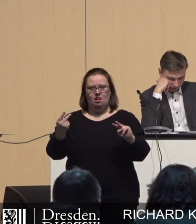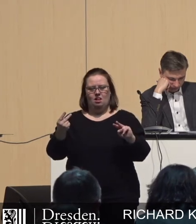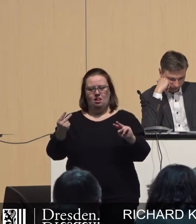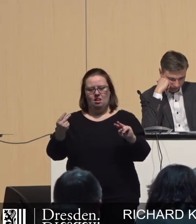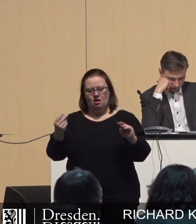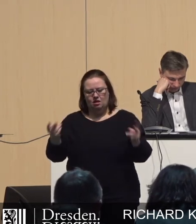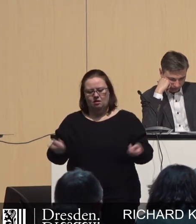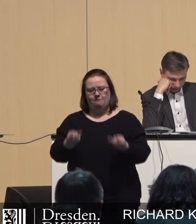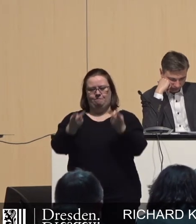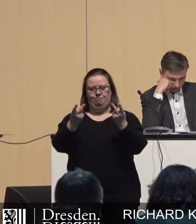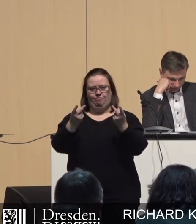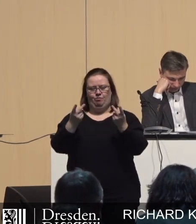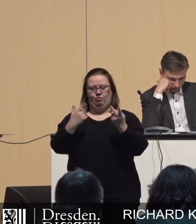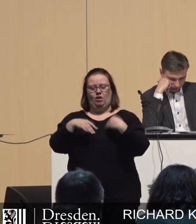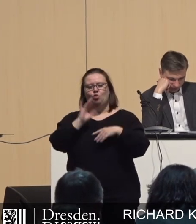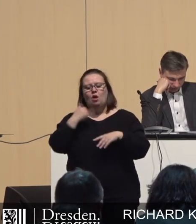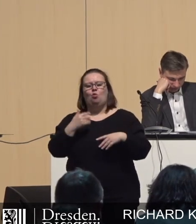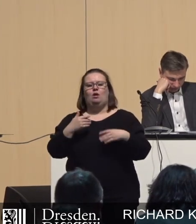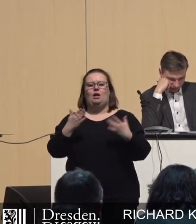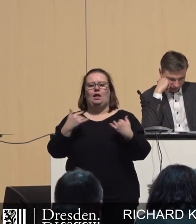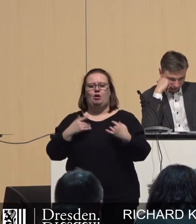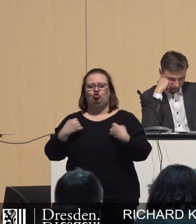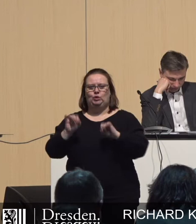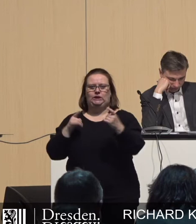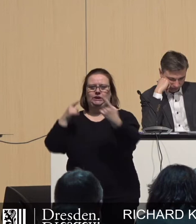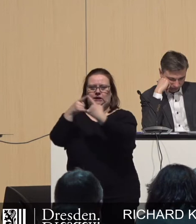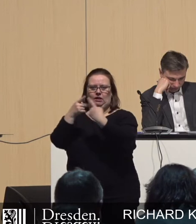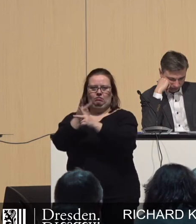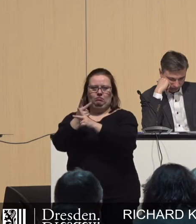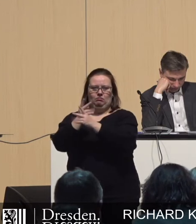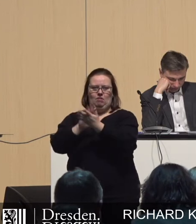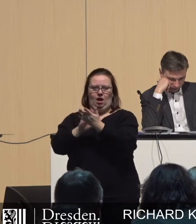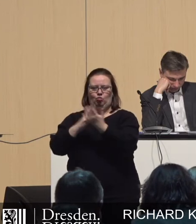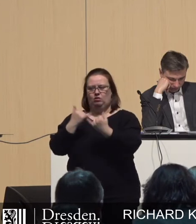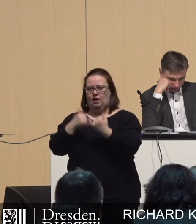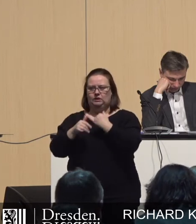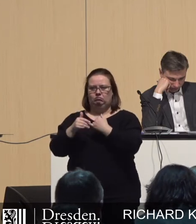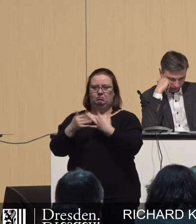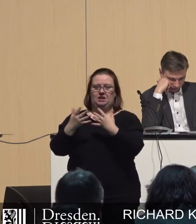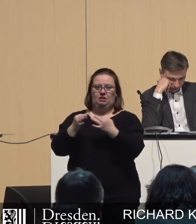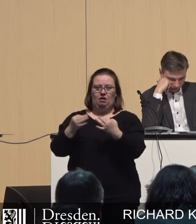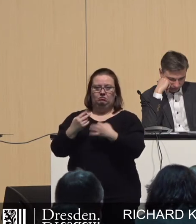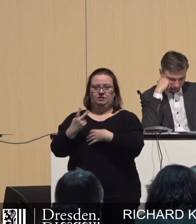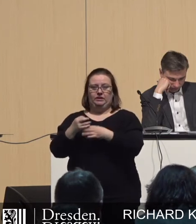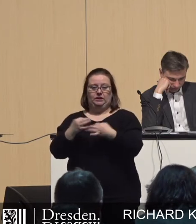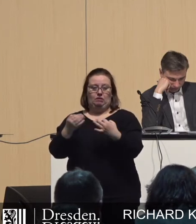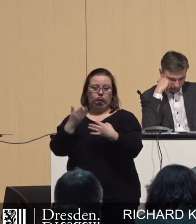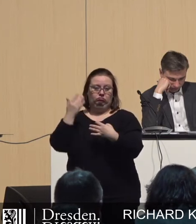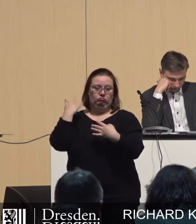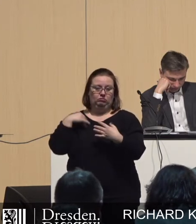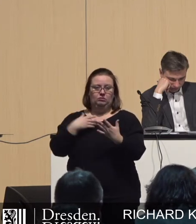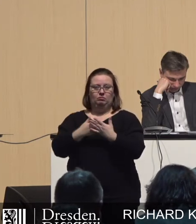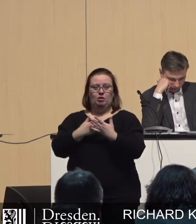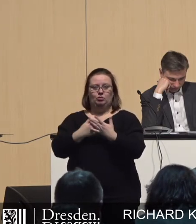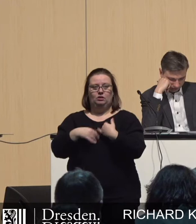und Klimaschutzziele einzuhalten, wie wir das in den letzten 10 Tagen, 15 Tagen, 20 Tagen, ich weiß es nicht genau, gesehen haben,